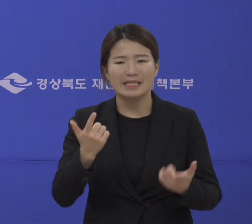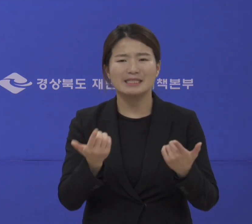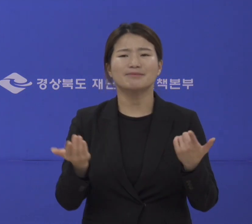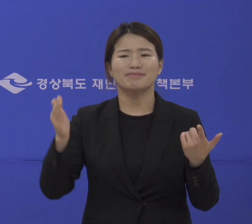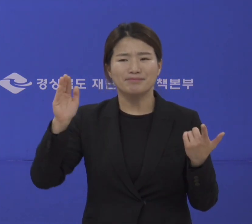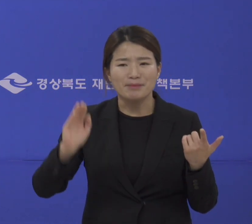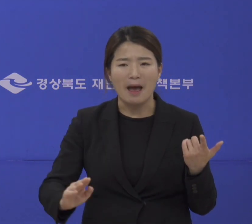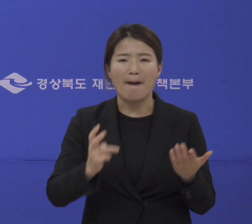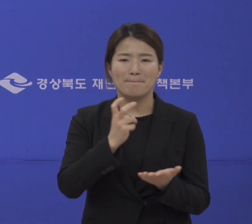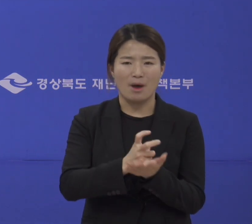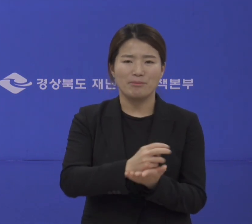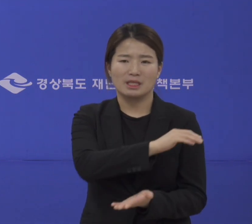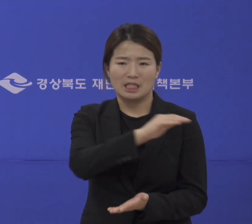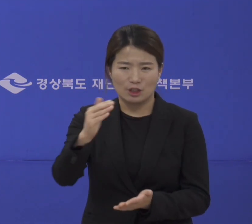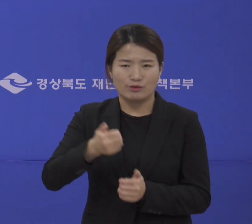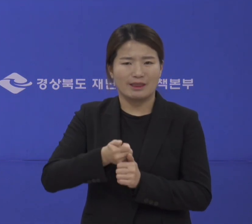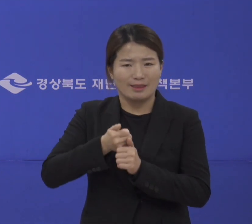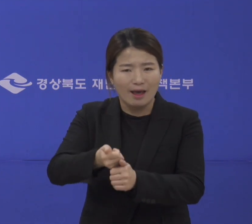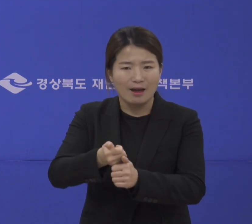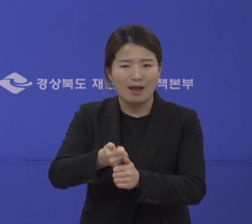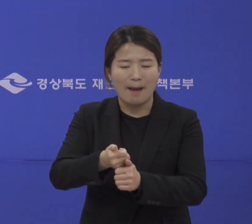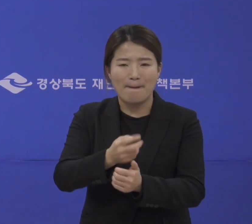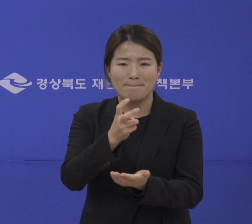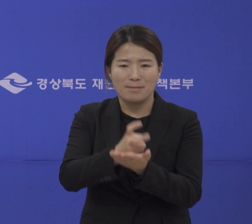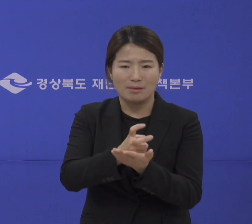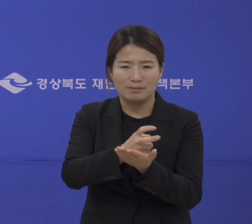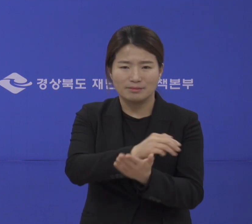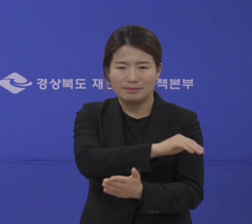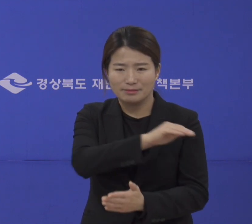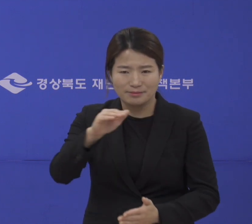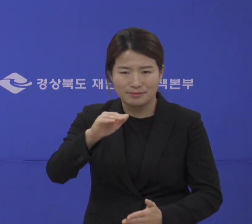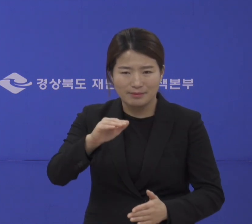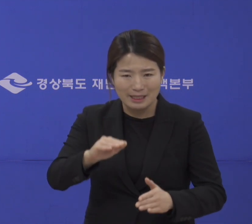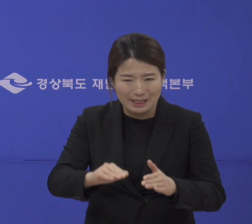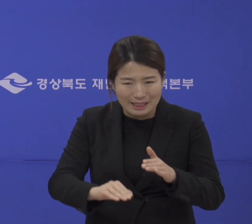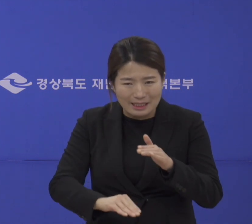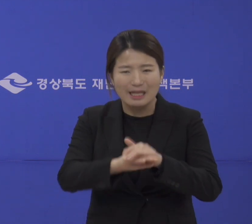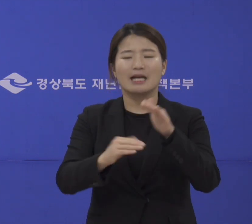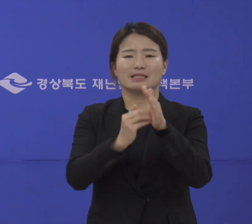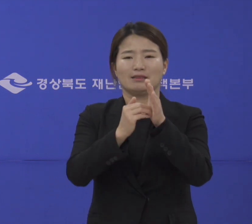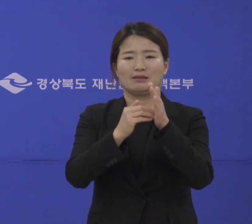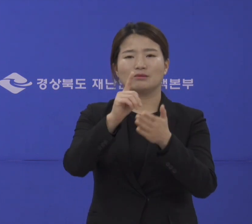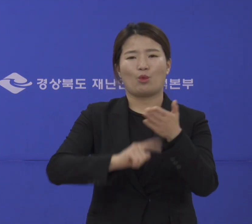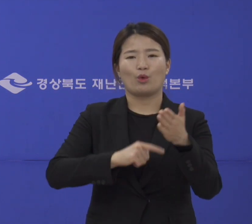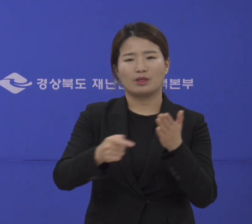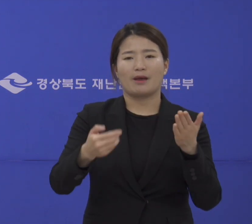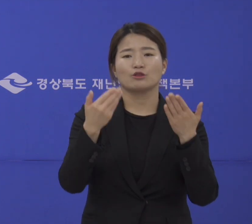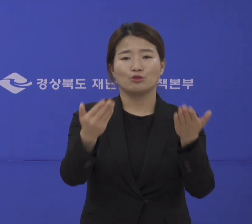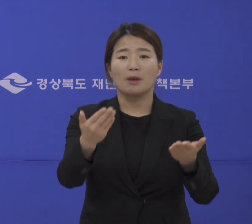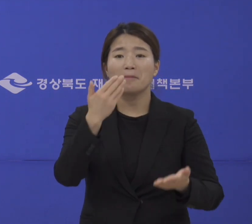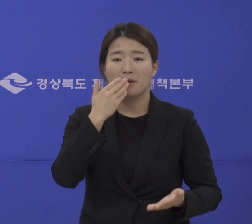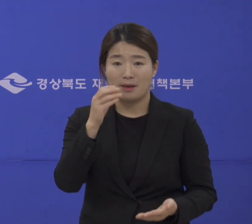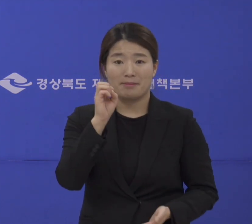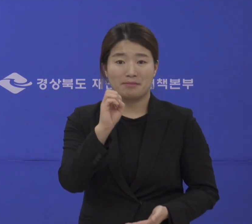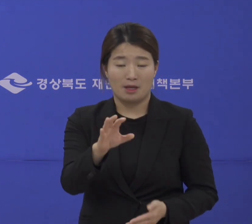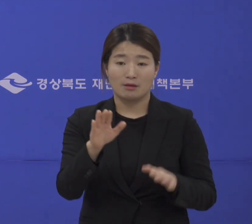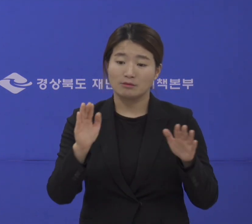한 보상을 최대치로 하겠다 이 말씀을 드렸는데, 지금까지는